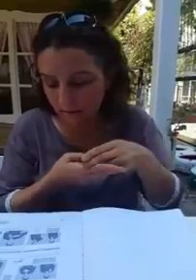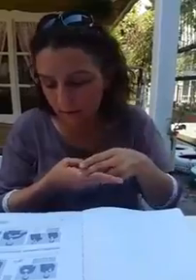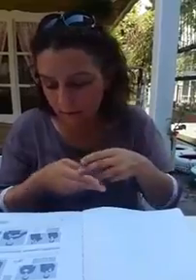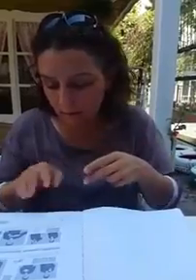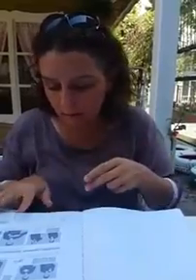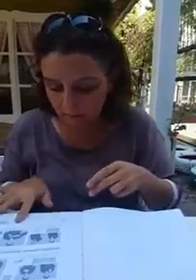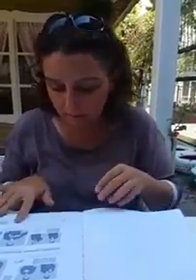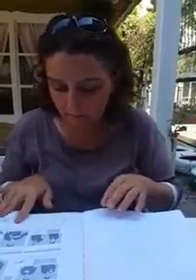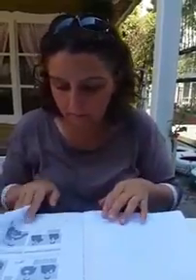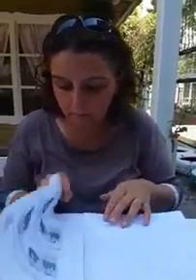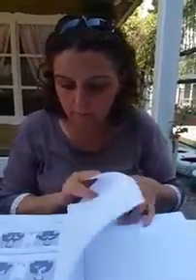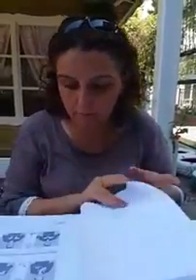sarma.